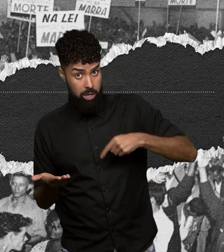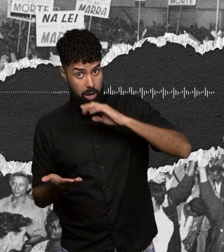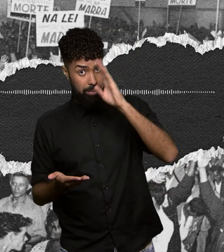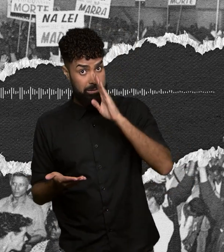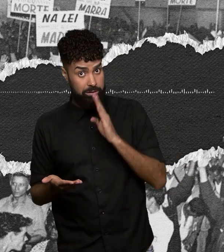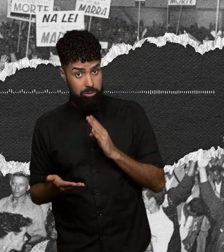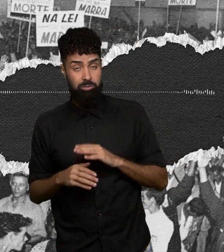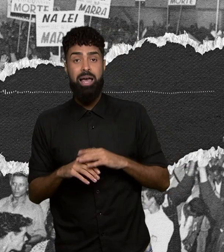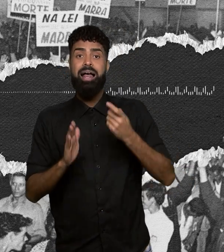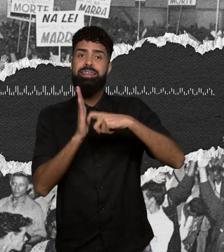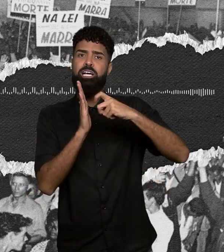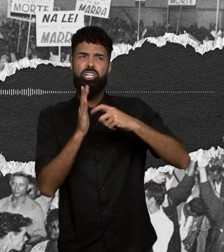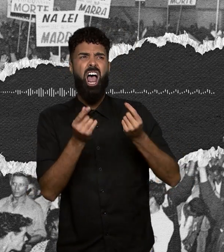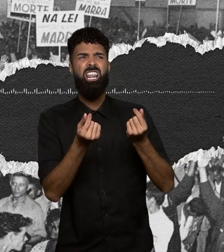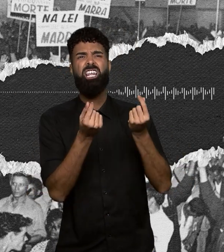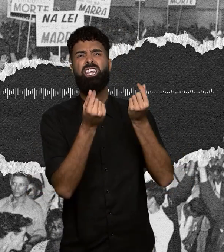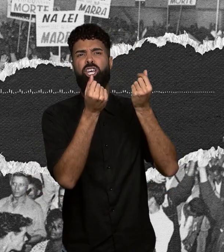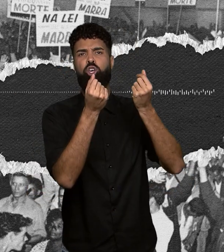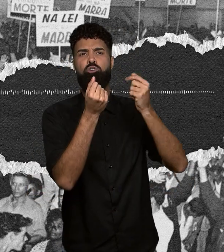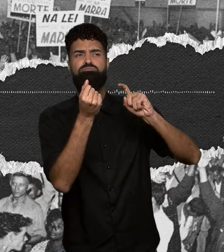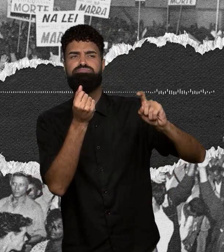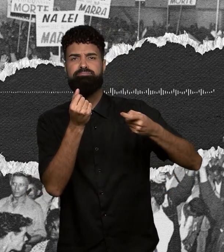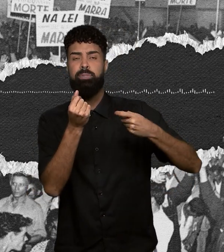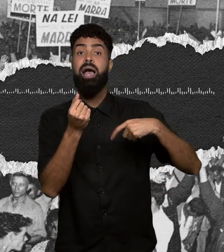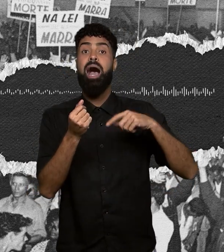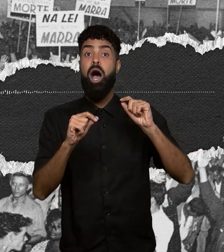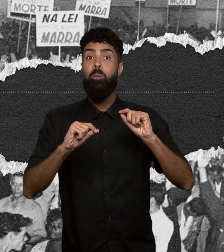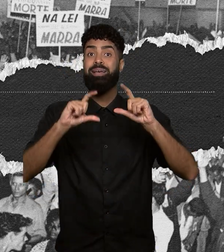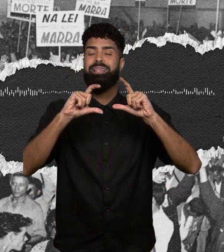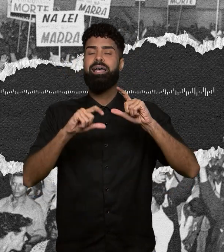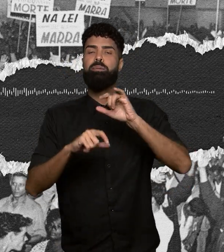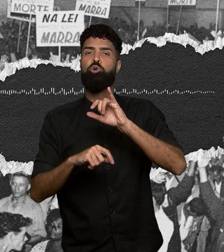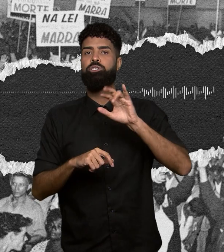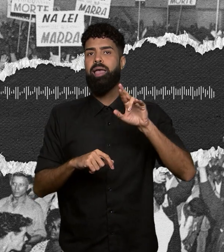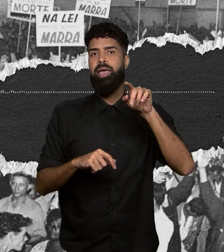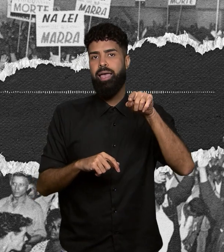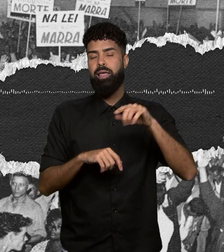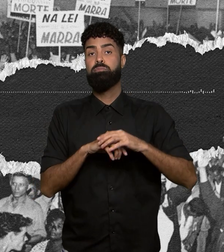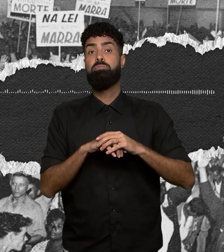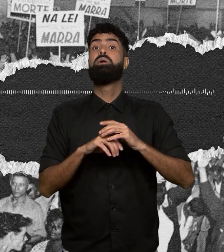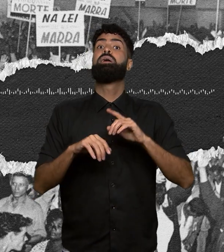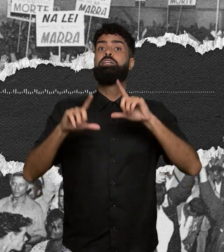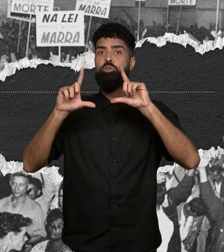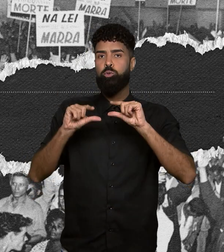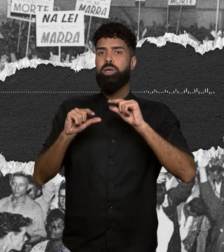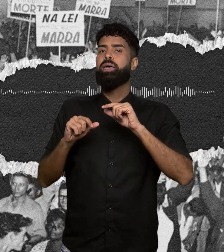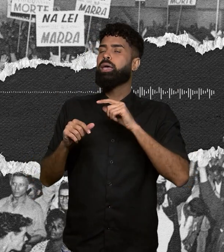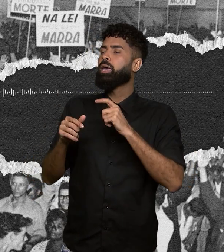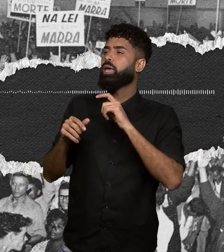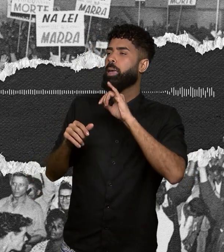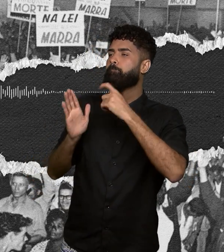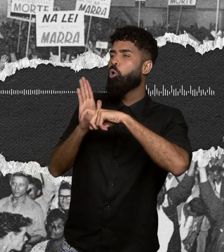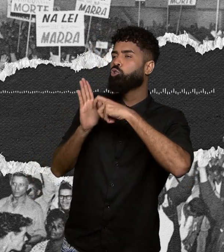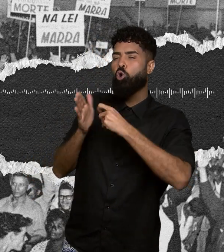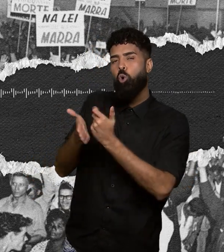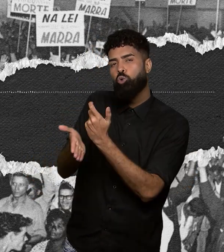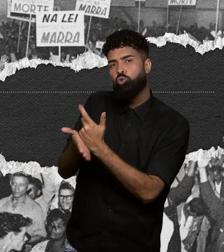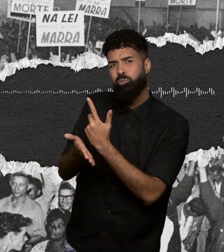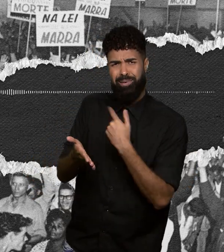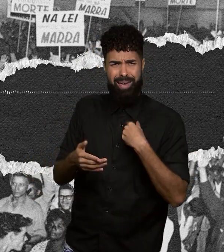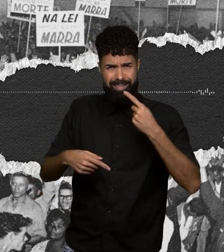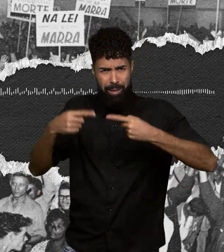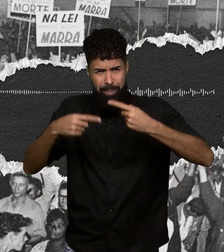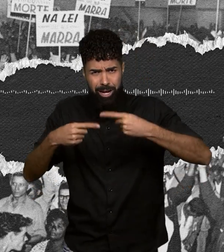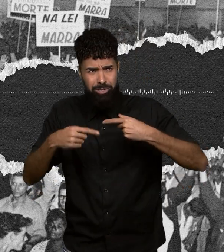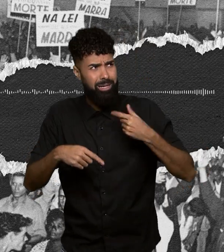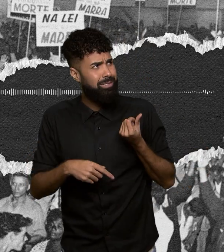Brasil taxar grandes fortunas aumentar o impostos sobre a renda reduzir os impostos sobre o consumo um debate Sexagenário